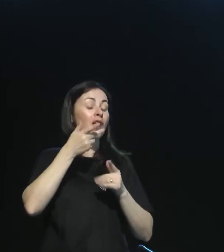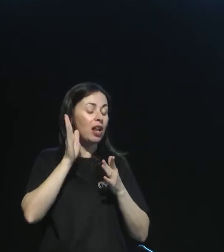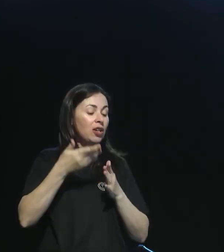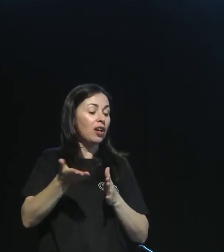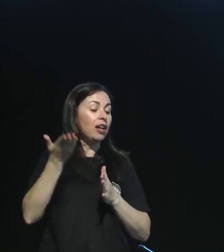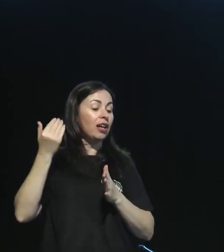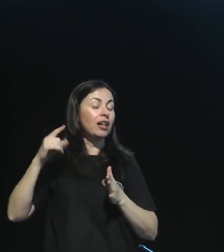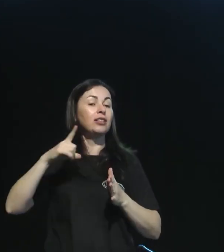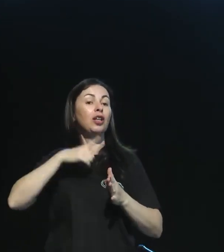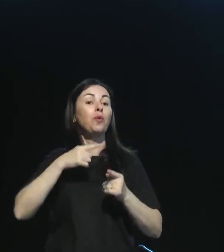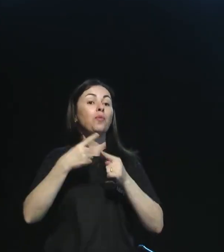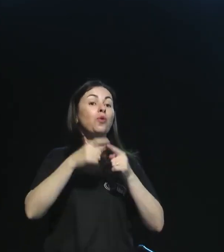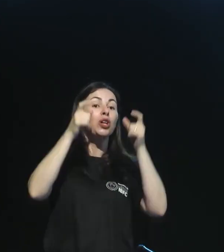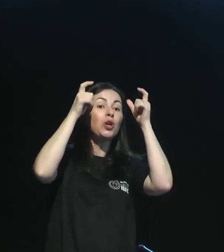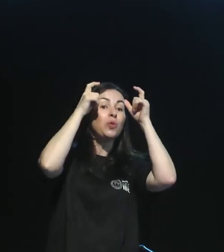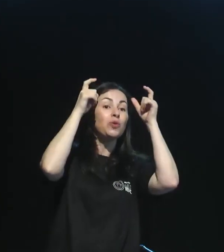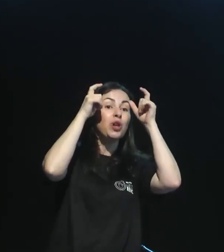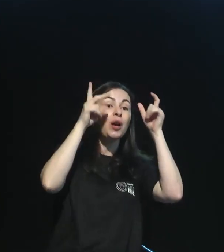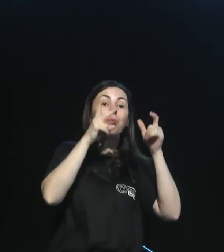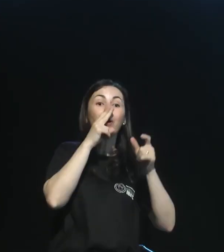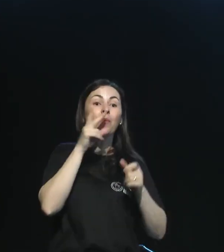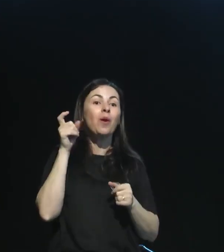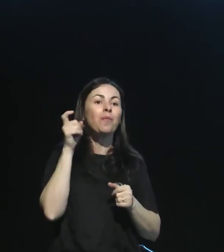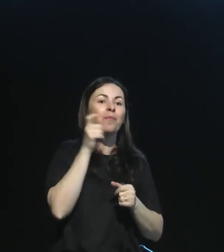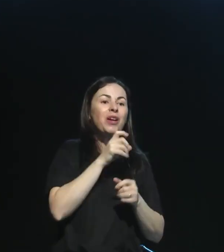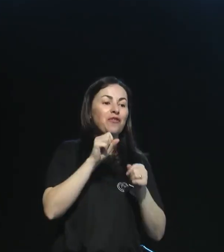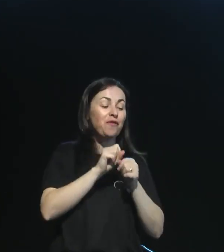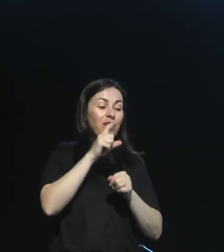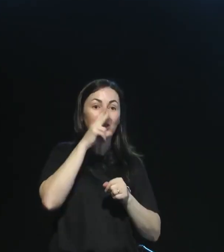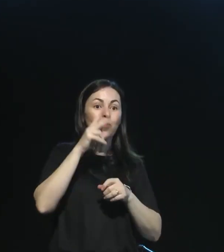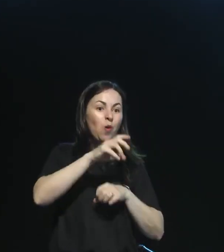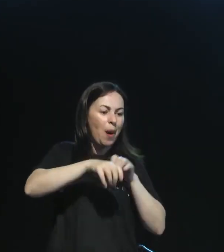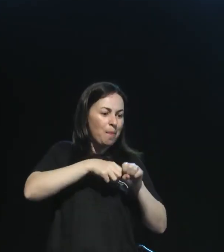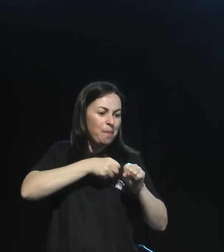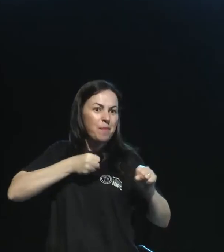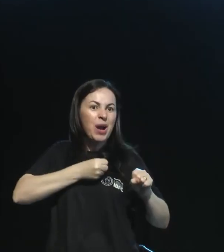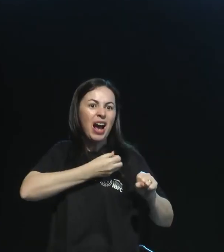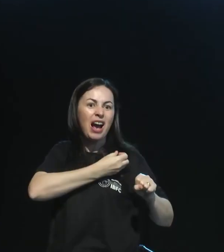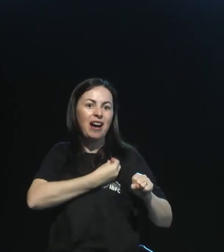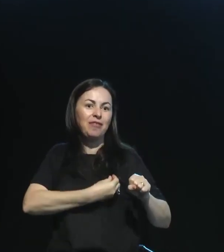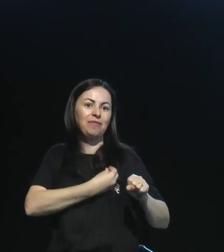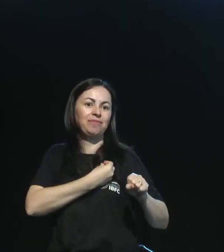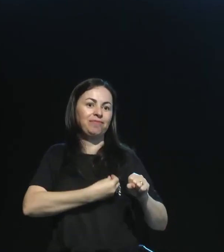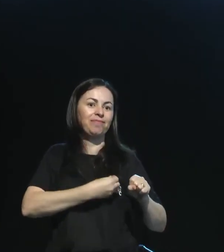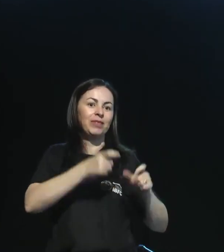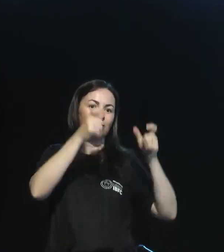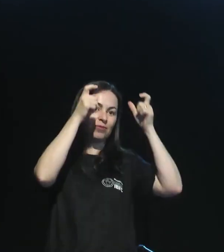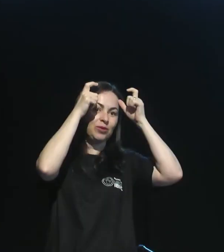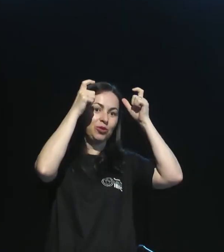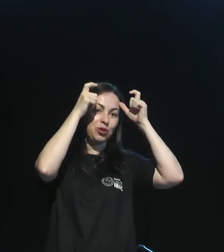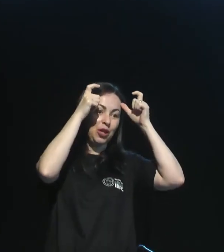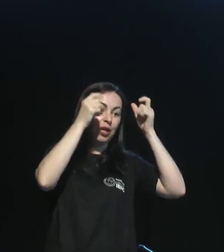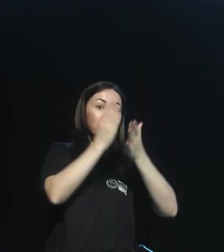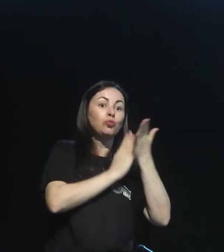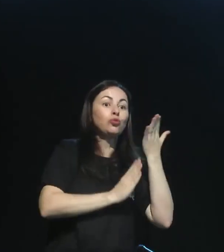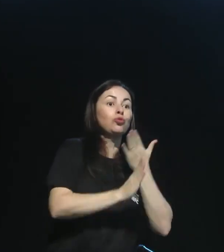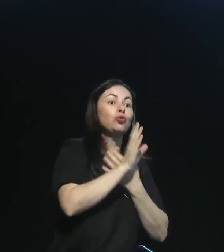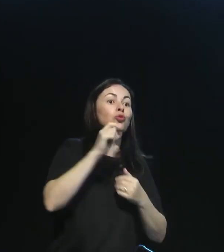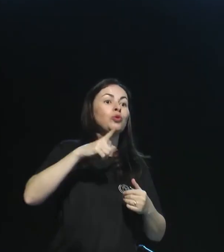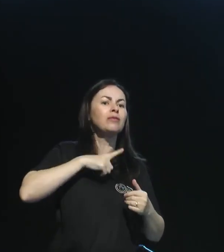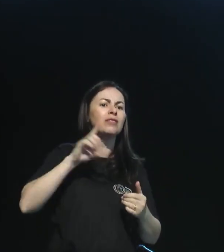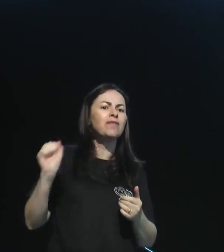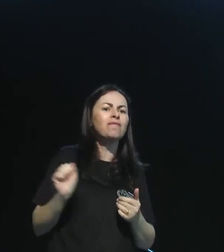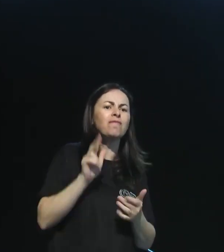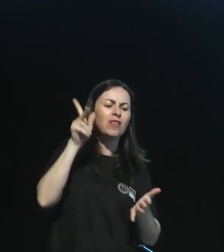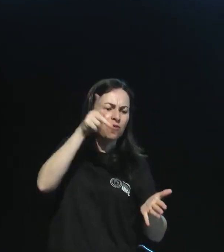engana, porque isso é um laço que vai destruir a sua vida e vai destruir tudo o que você valoriza. Tudo que tem